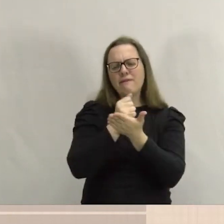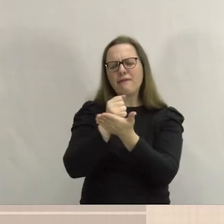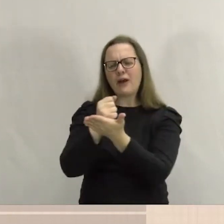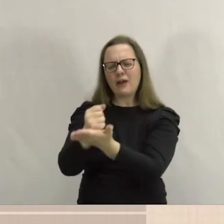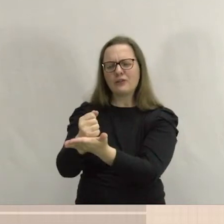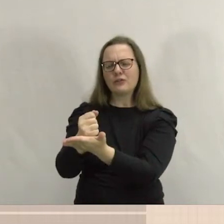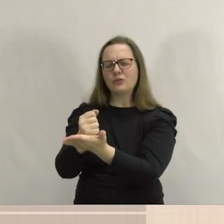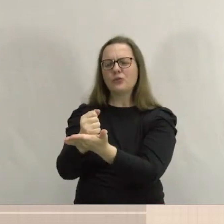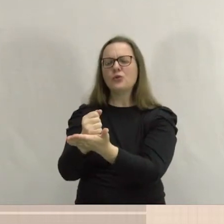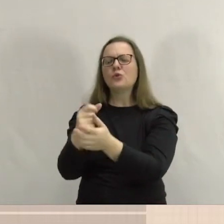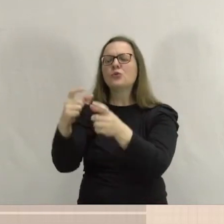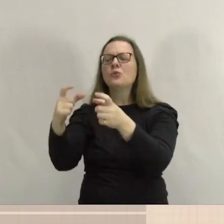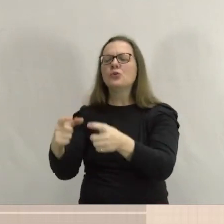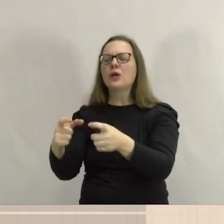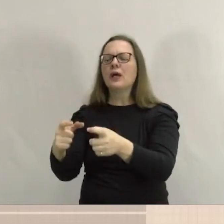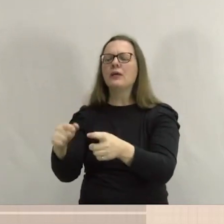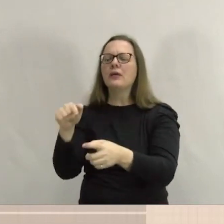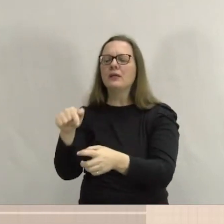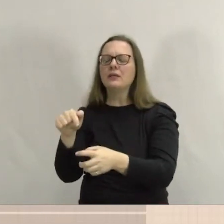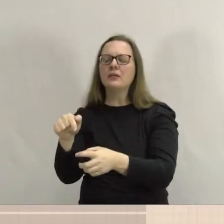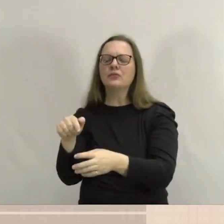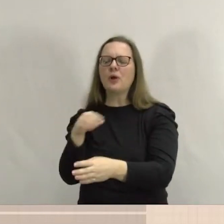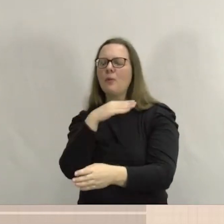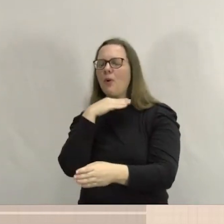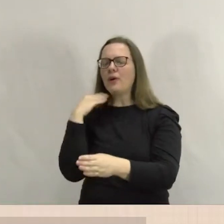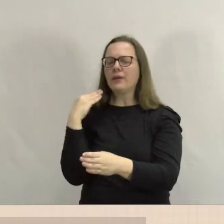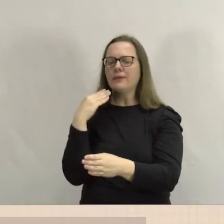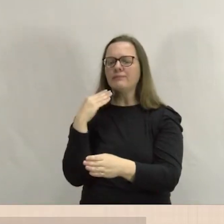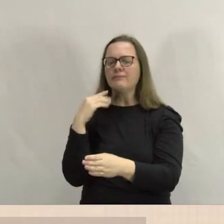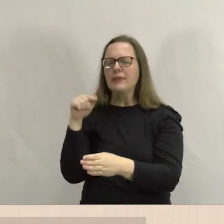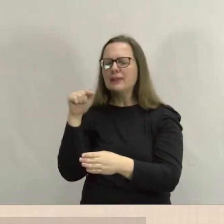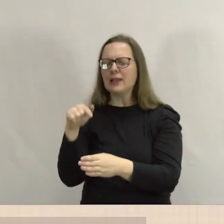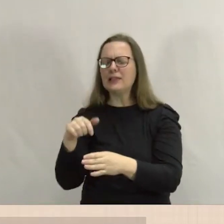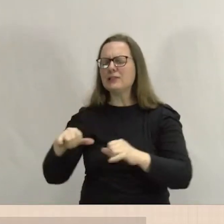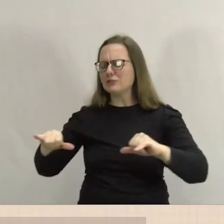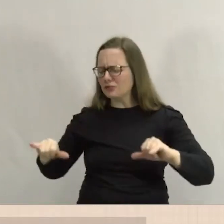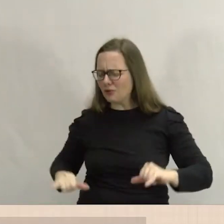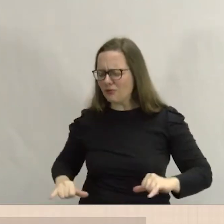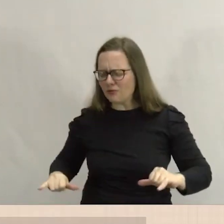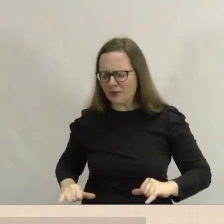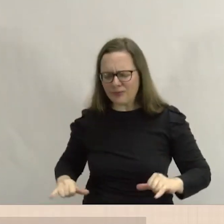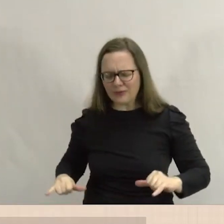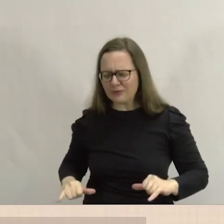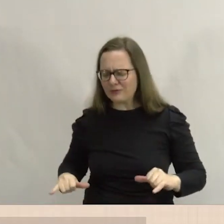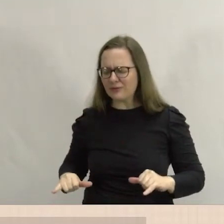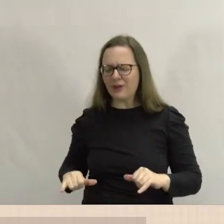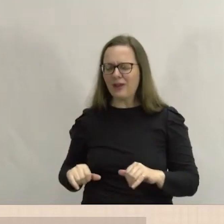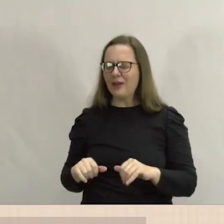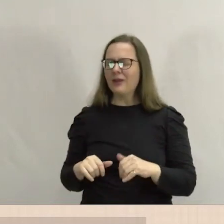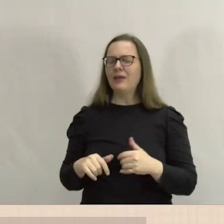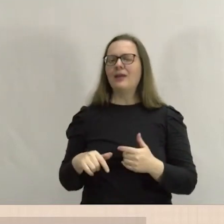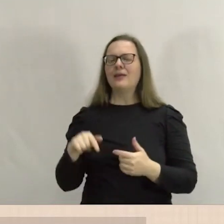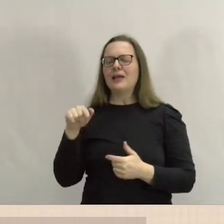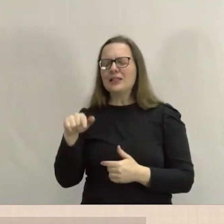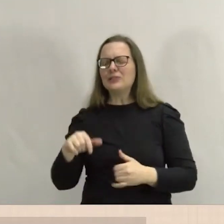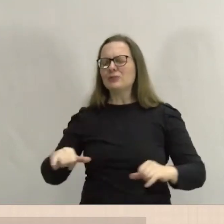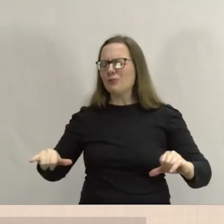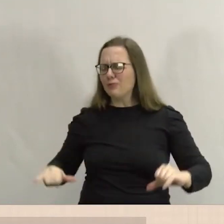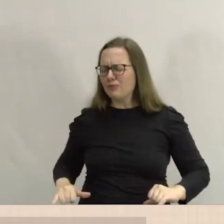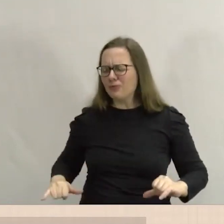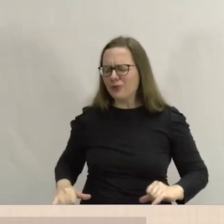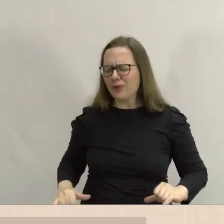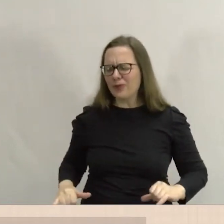tosqueador, assim ele não abriu a boca. Na sua humilhação lhe negaram justiça. Quem,